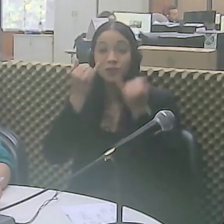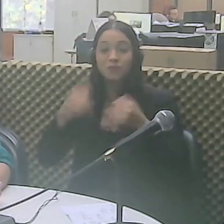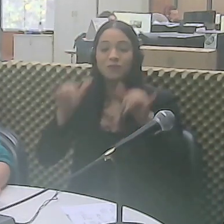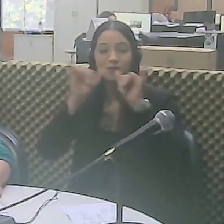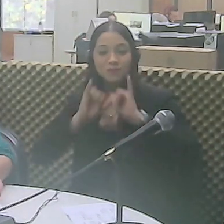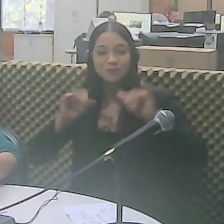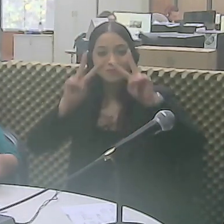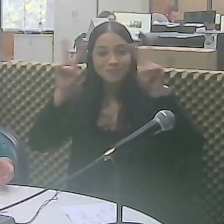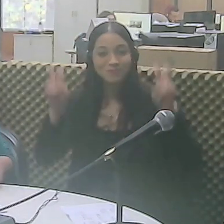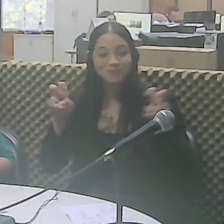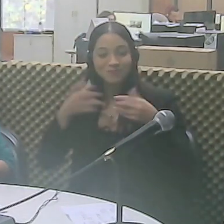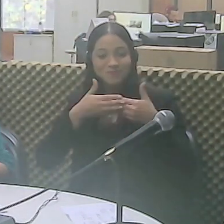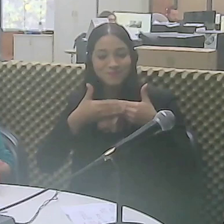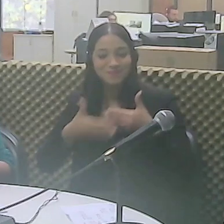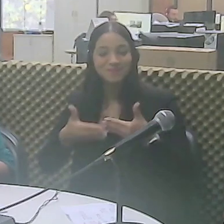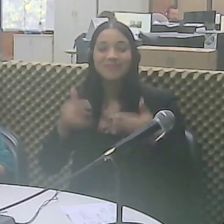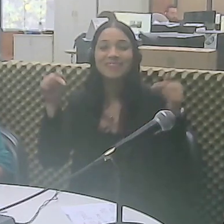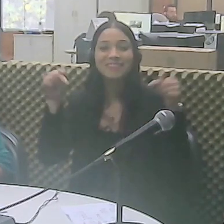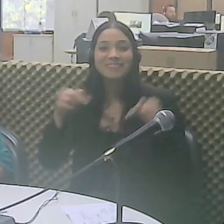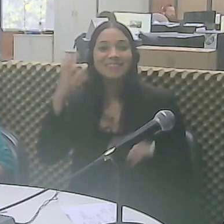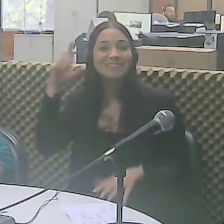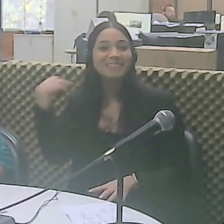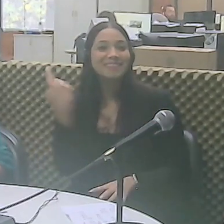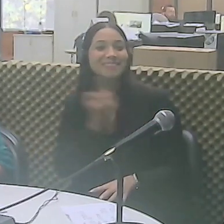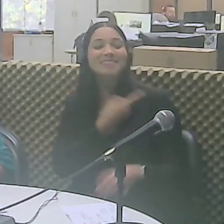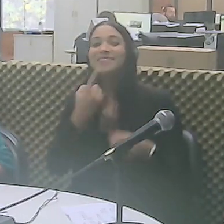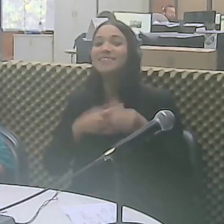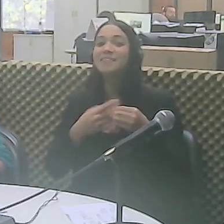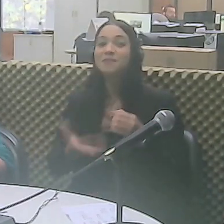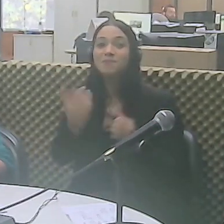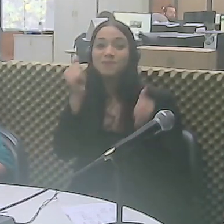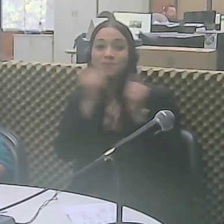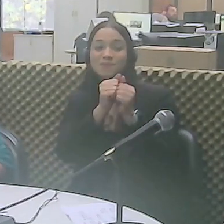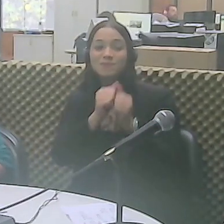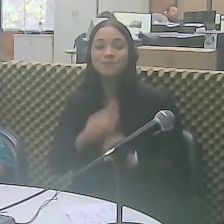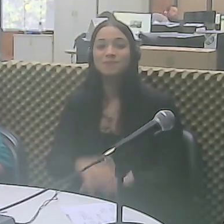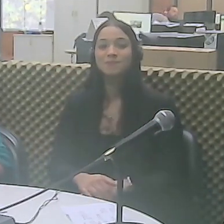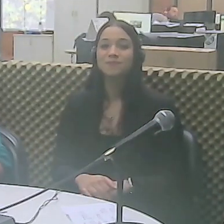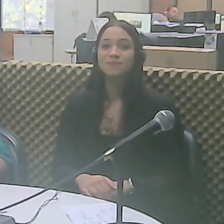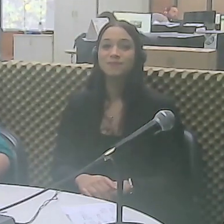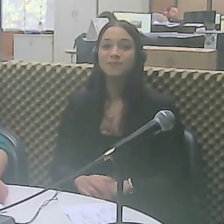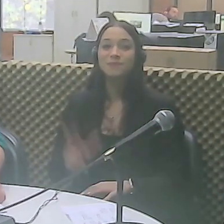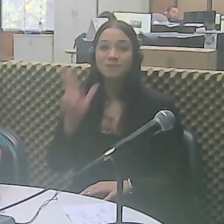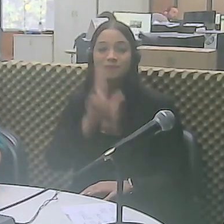outros assuntos a partir de agora aqui na Rádio Nossa Cidade. Vamos juntos!